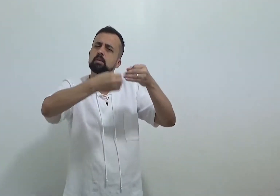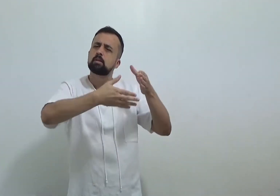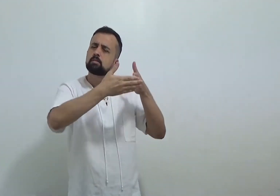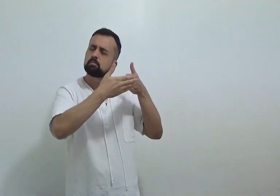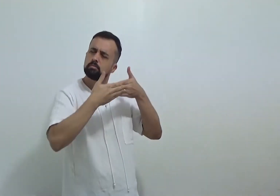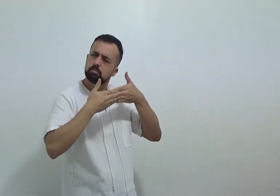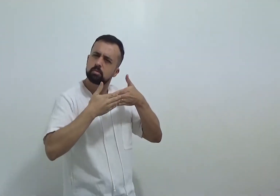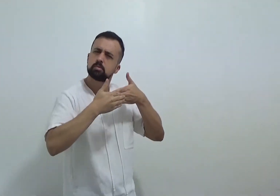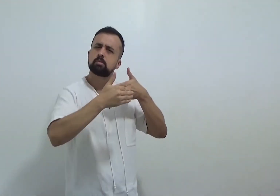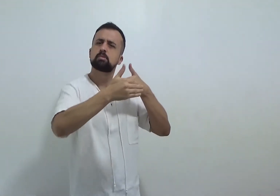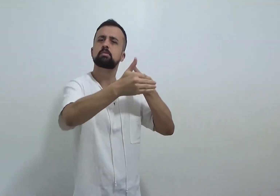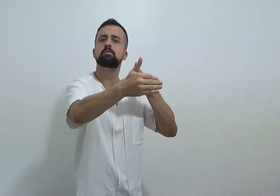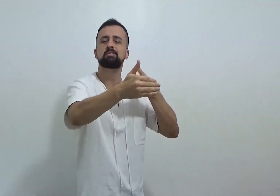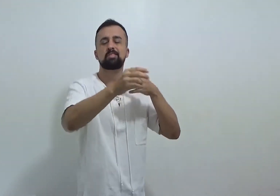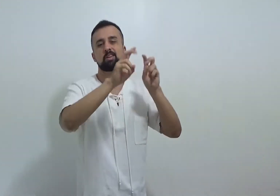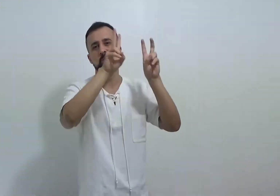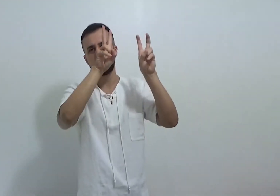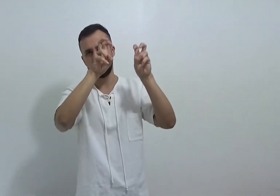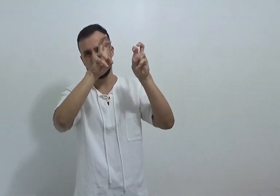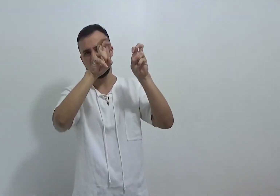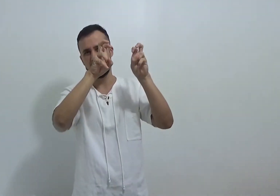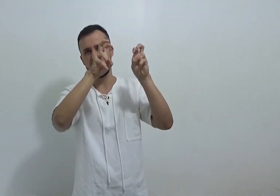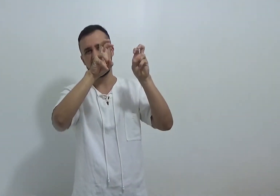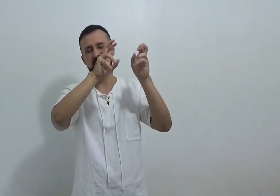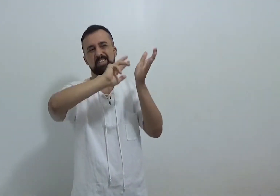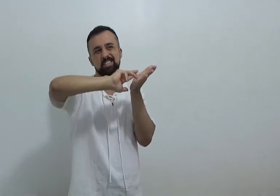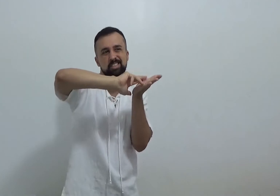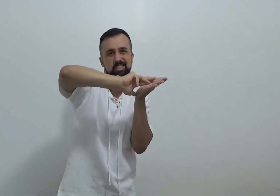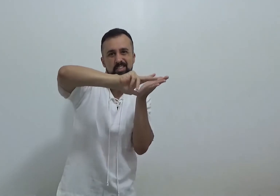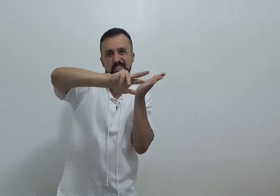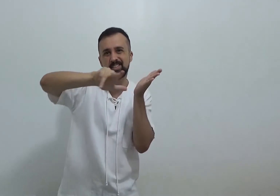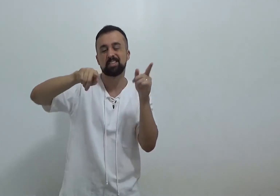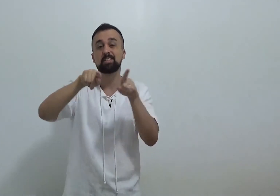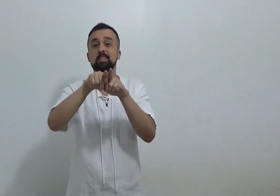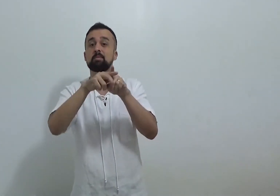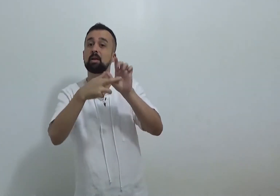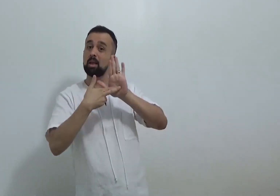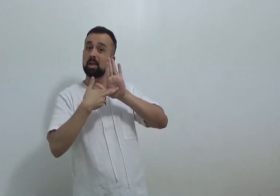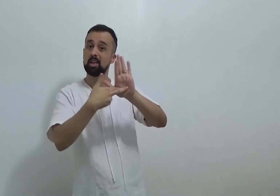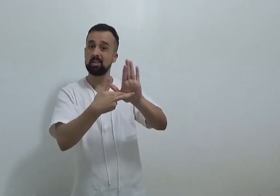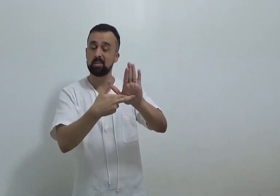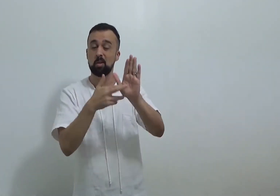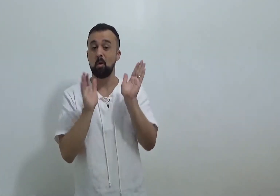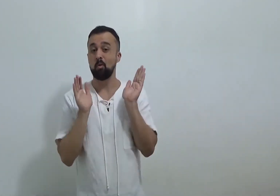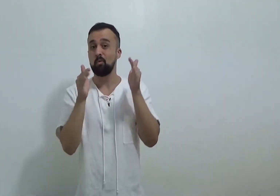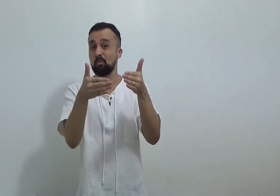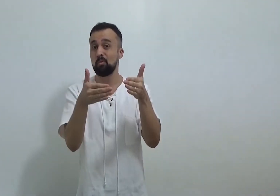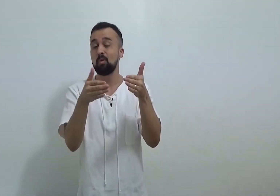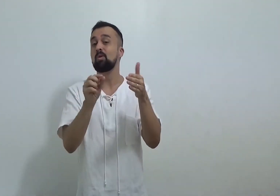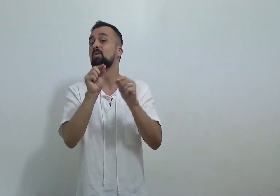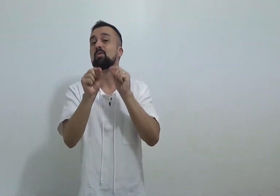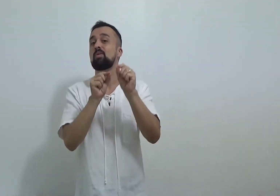Nesta videoaula, continuaremos a falar sobre diversidade e representatividade. Nosso foco